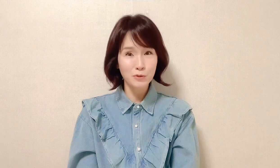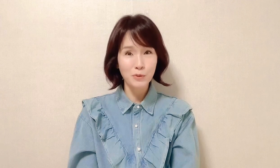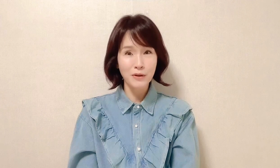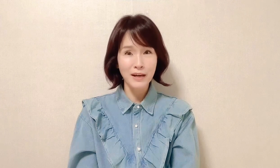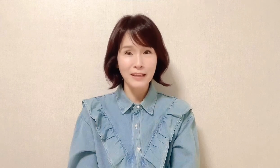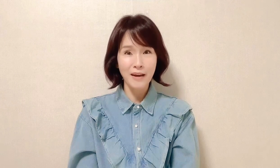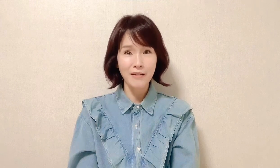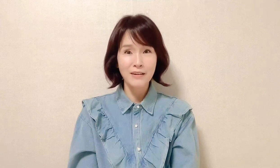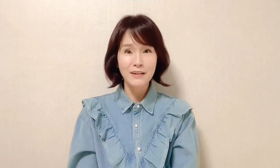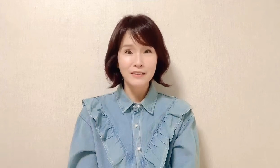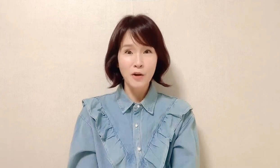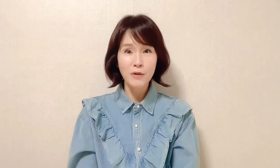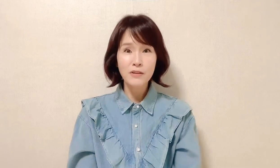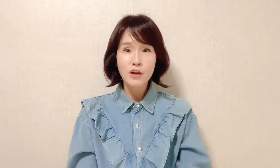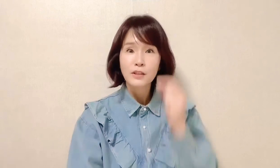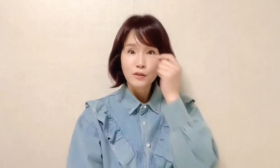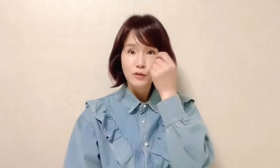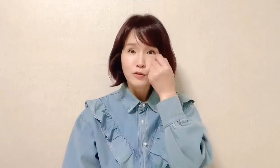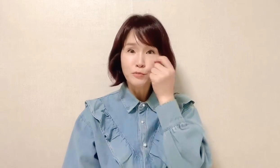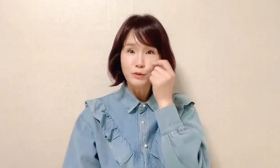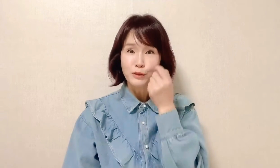것 같아요. 그러면 눈물,